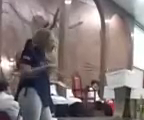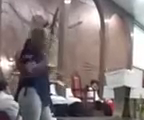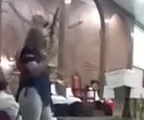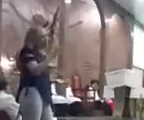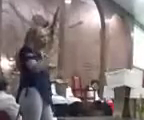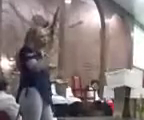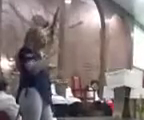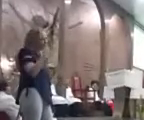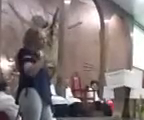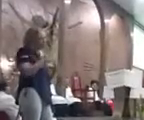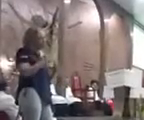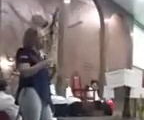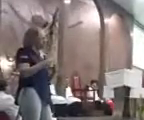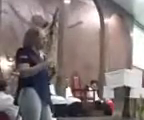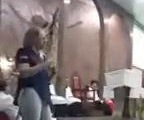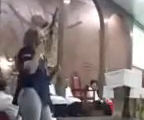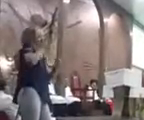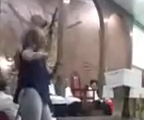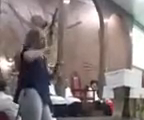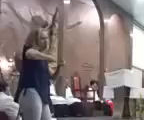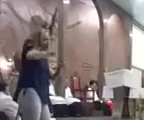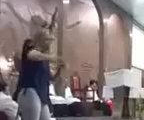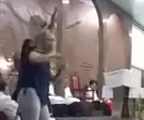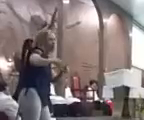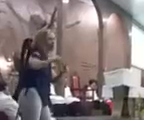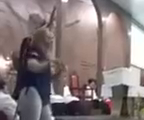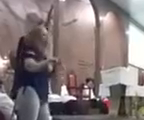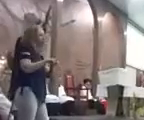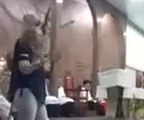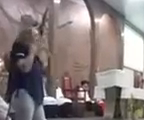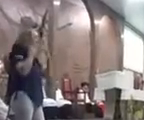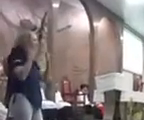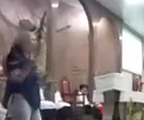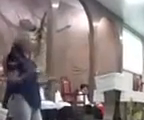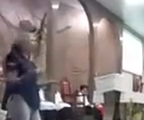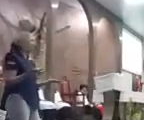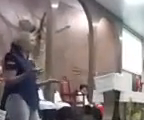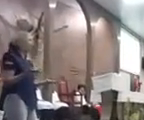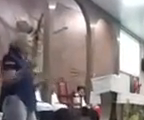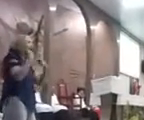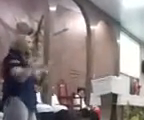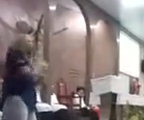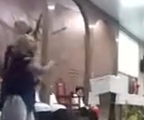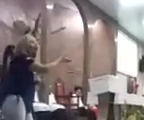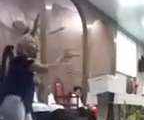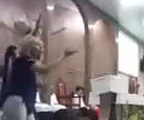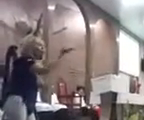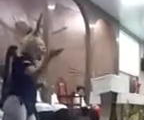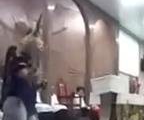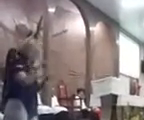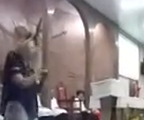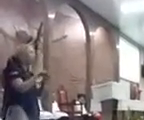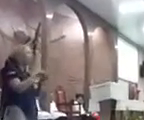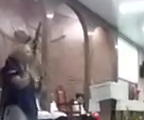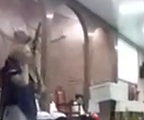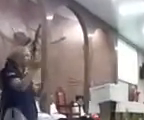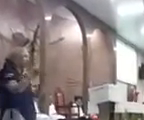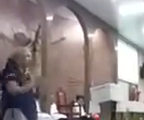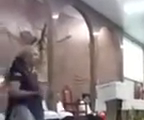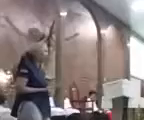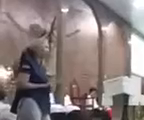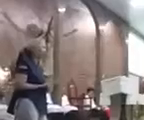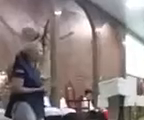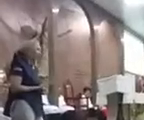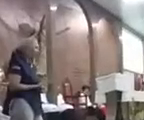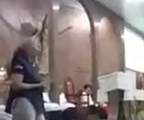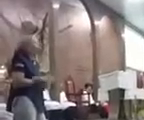verão. Não faz. Eu preciso que você dê esse testemunho na sua vida. Eu